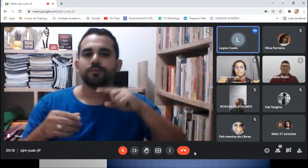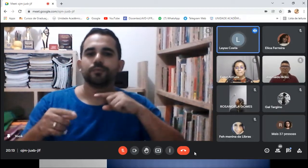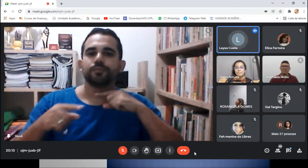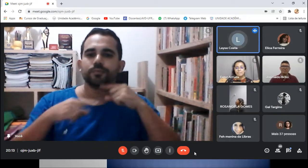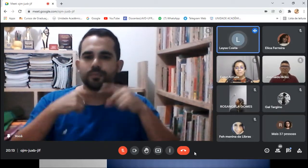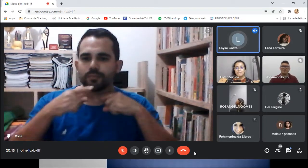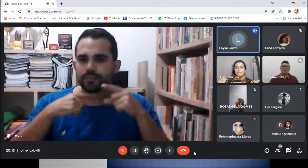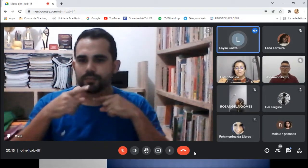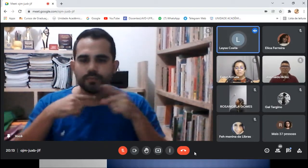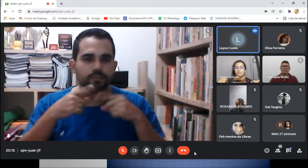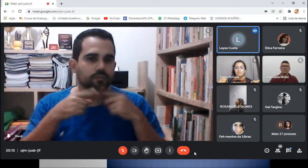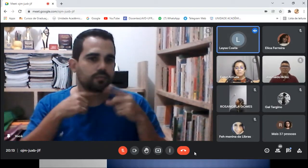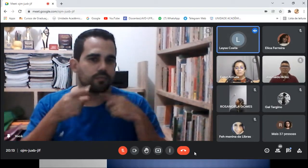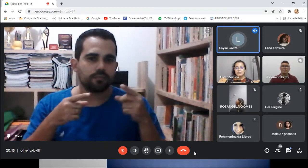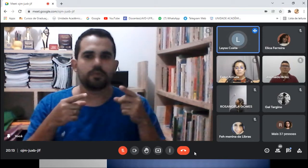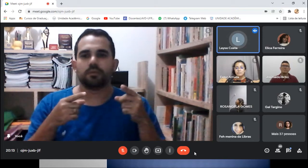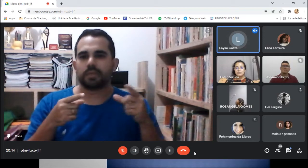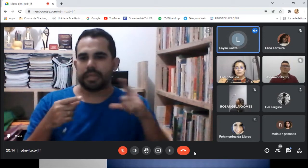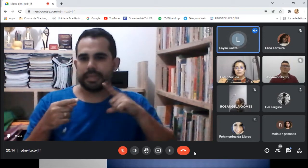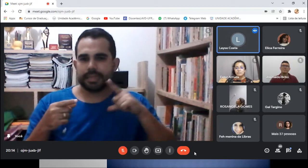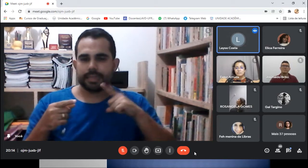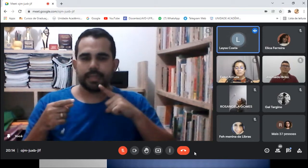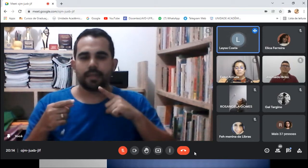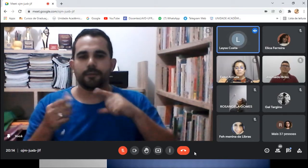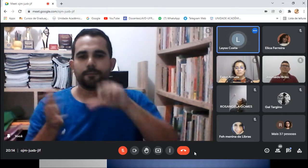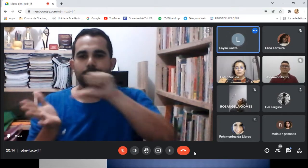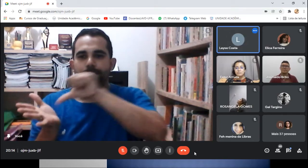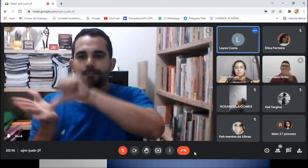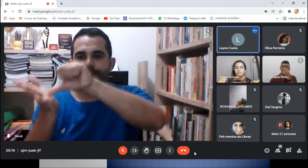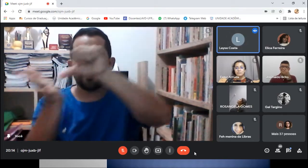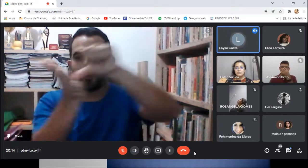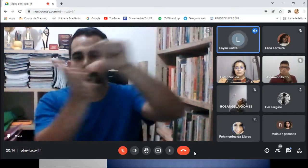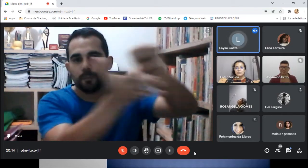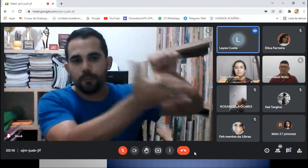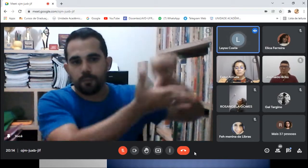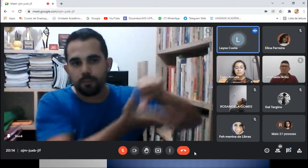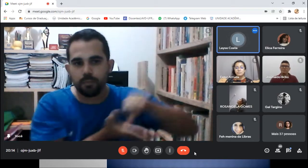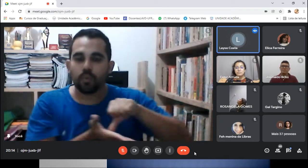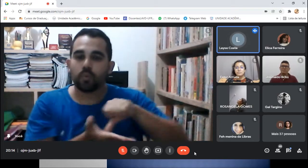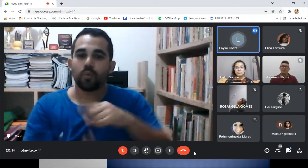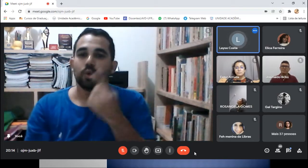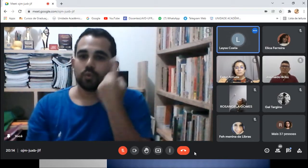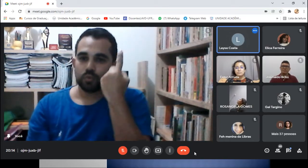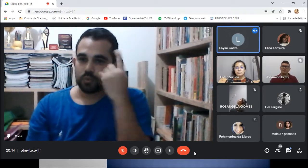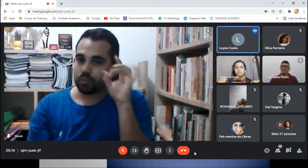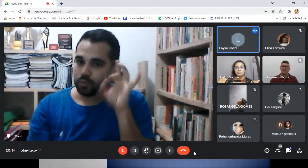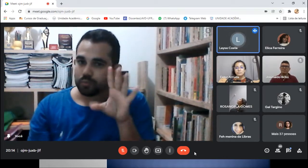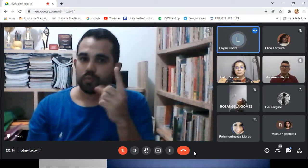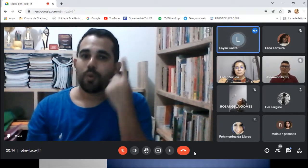Agora, eu queria saber de vocês, se vocês têm alguma dúvida, se por polo, né?